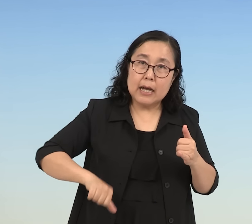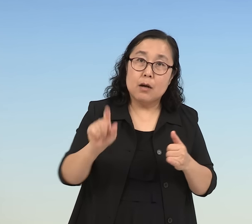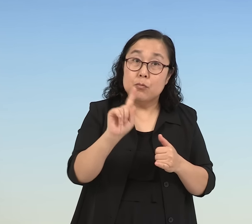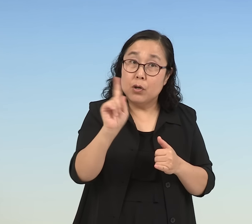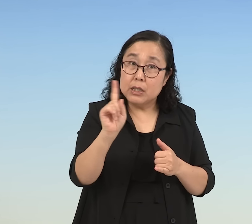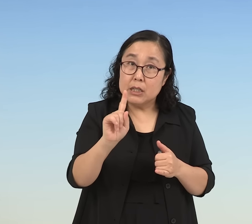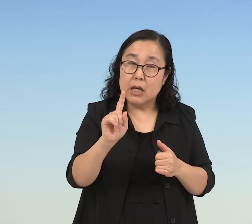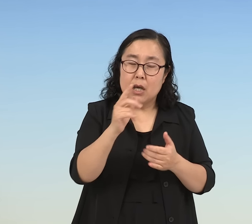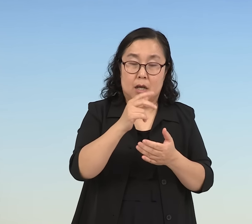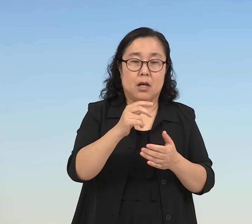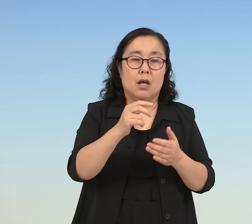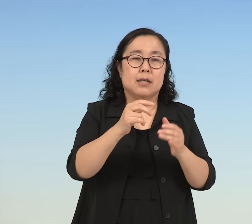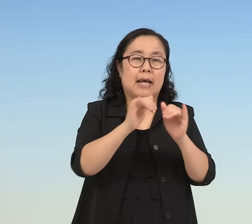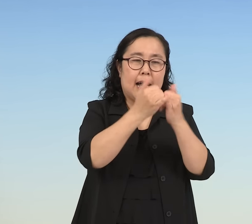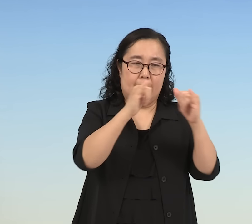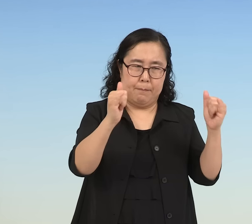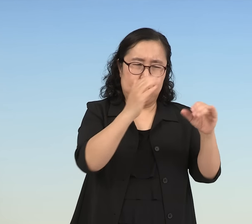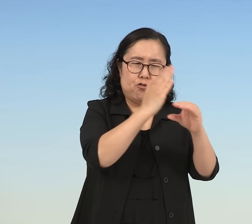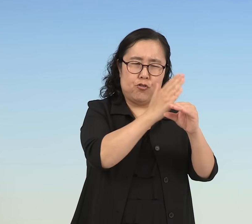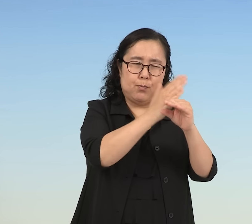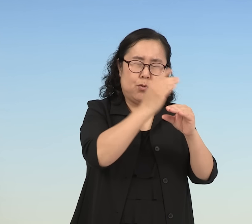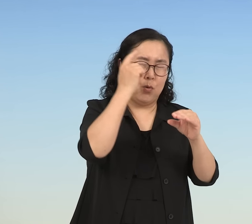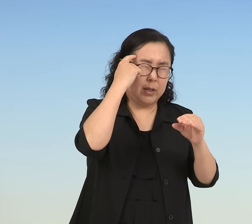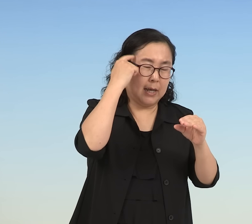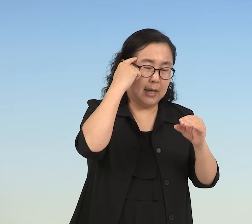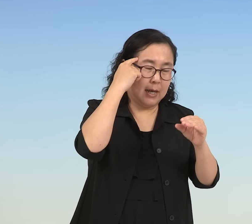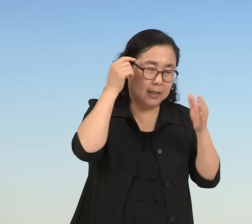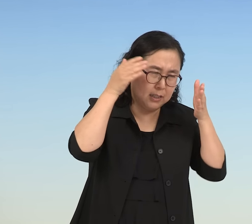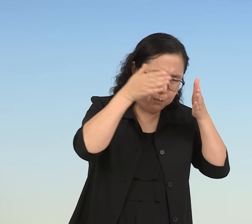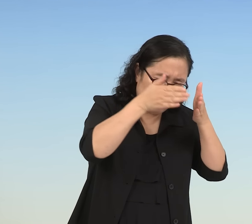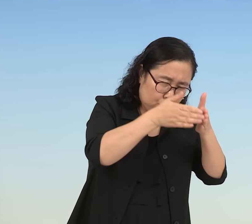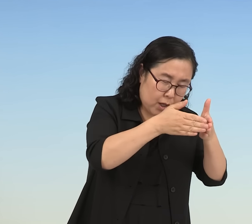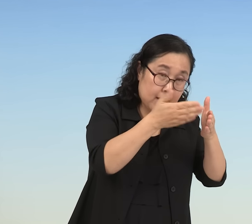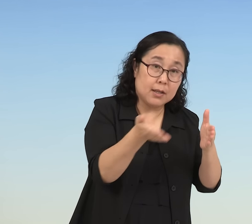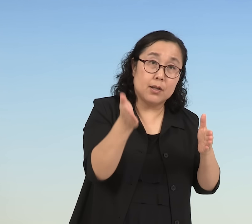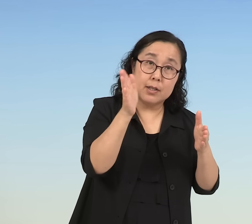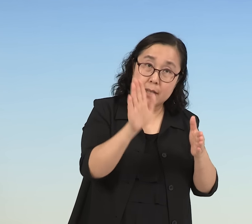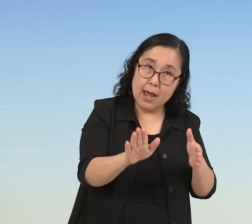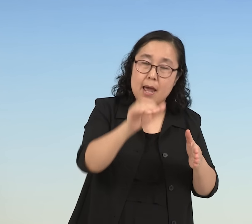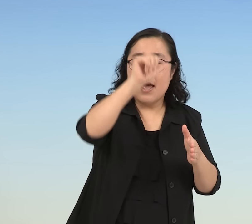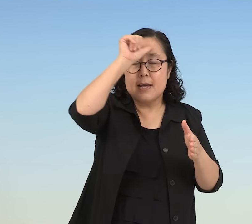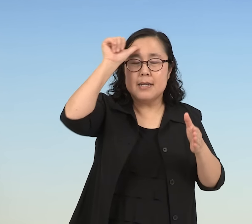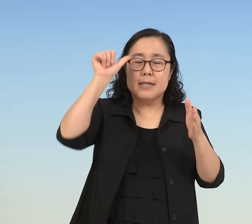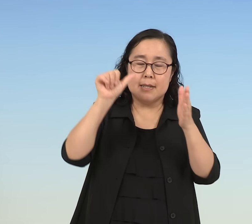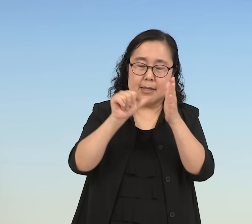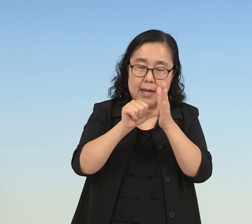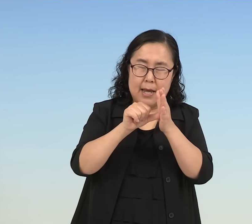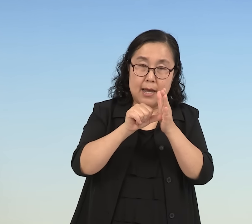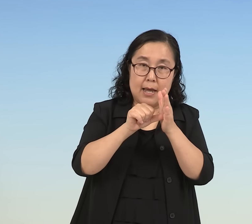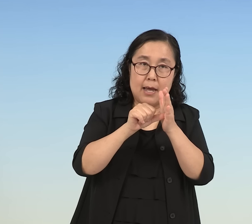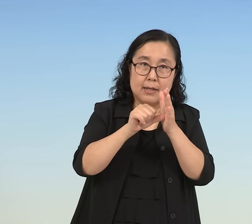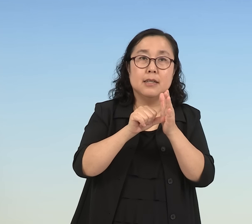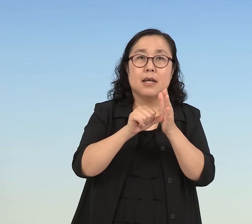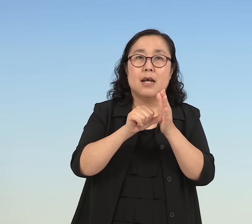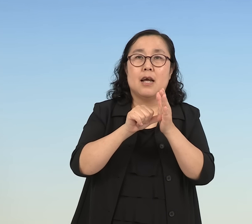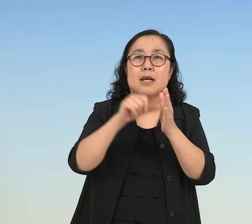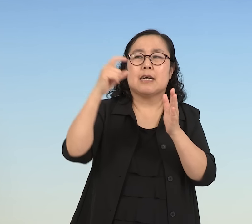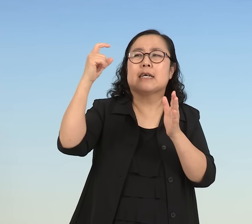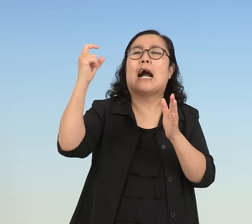돌보시나이까. 제가 예수님 만나기 전 그렇게 읽었을 거예요. 인생은 액센트를 어디다 두느냐에 따라 달라져요. 요즘은